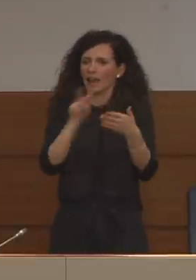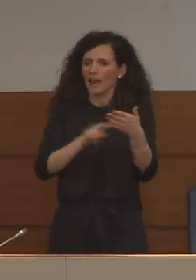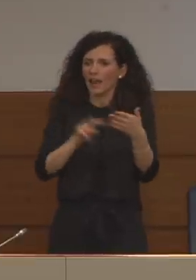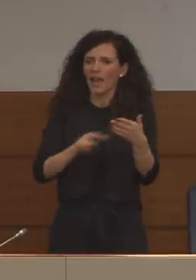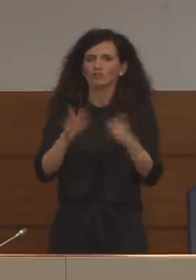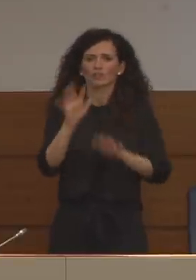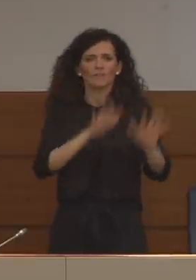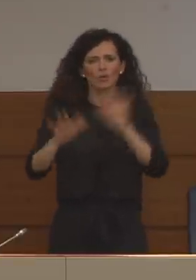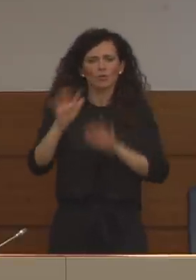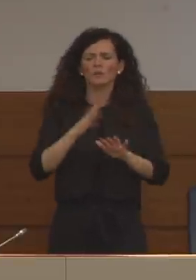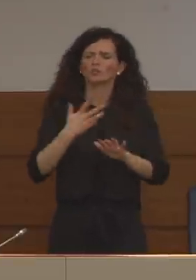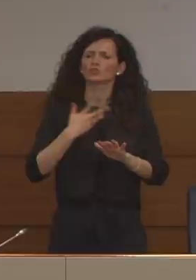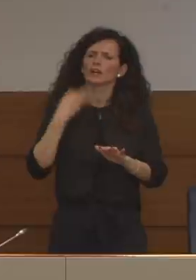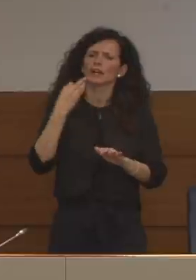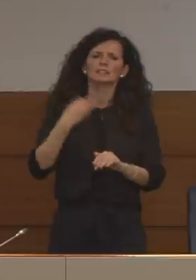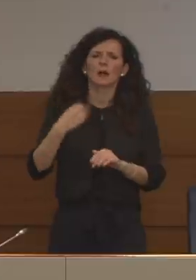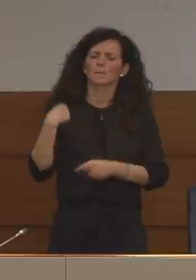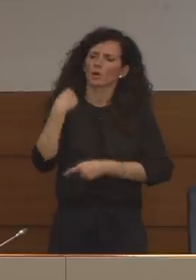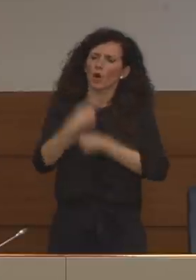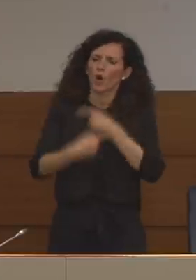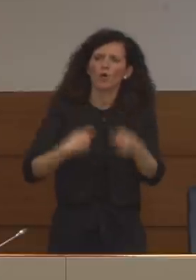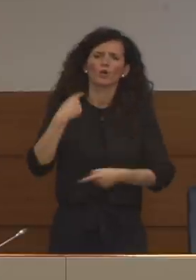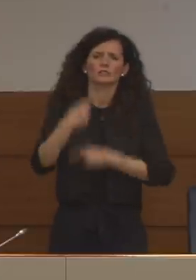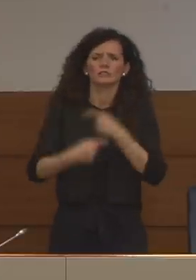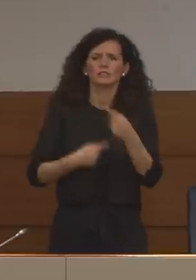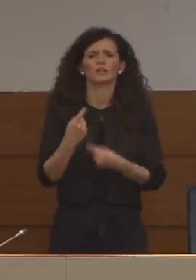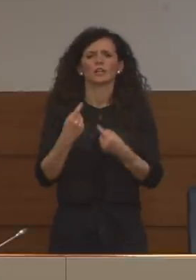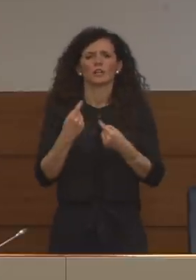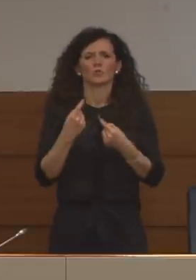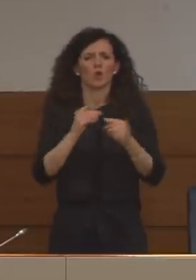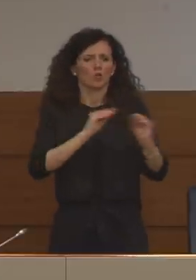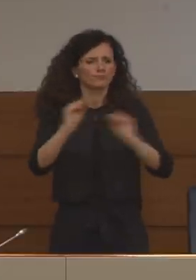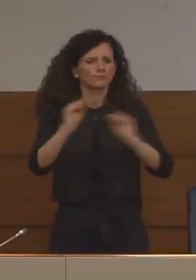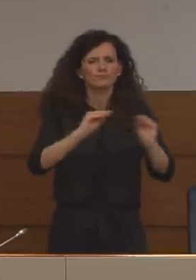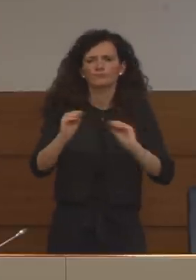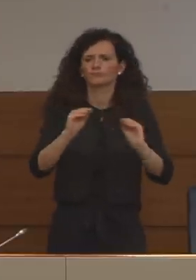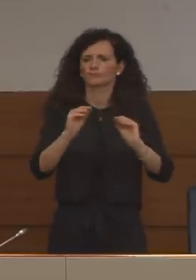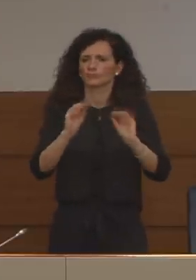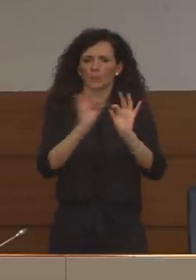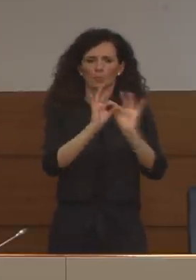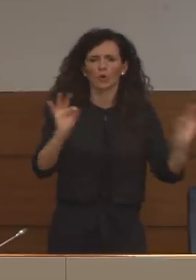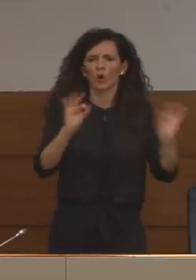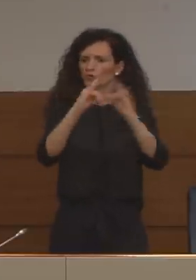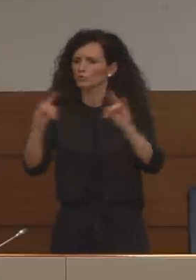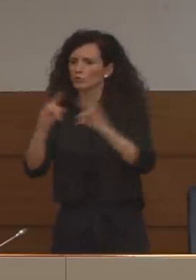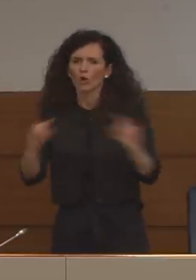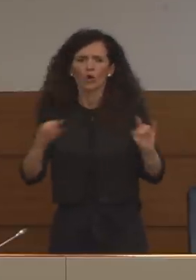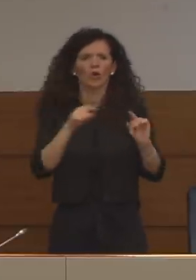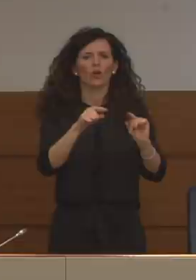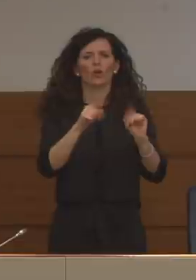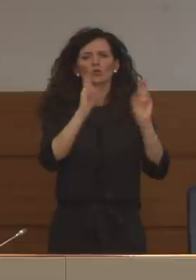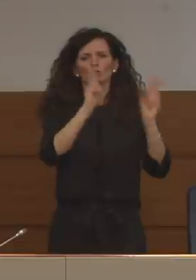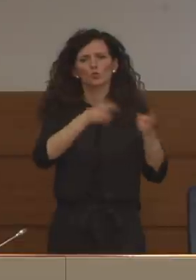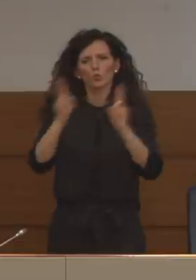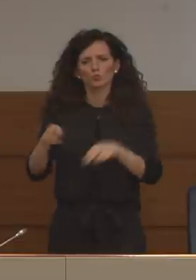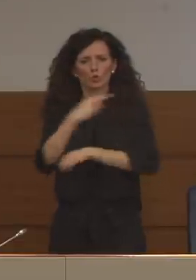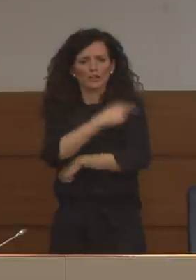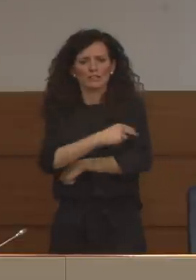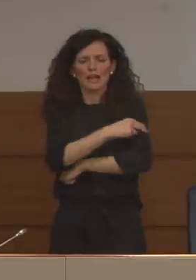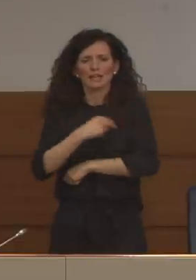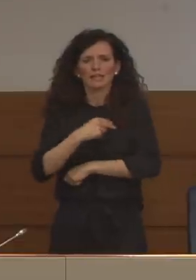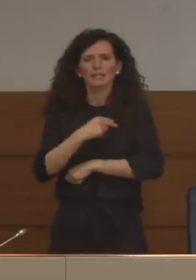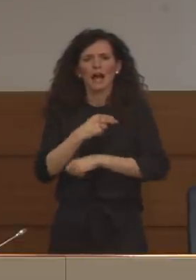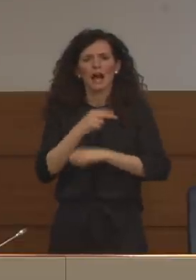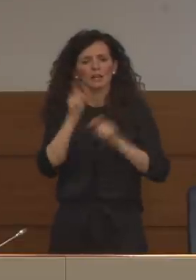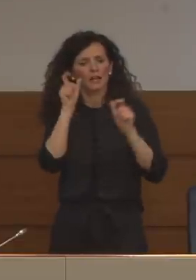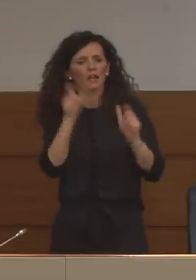attività di allestimento di strutture sanitarie dedicate alla cura del